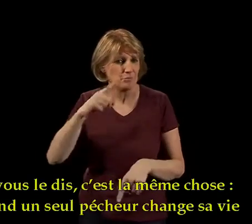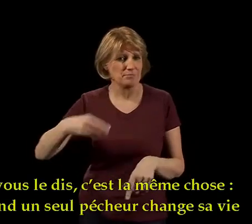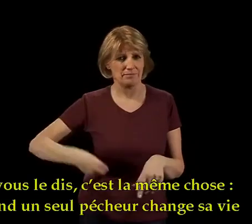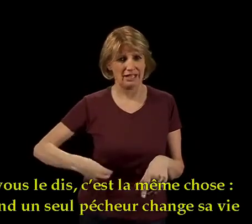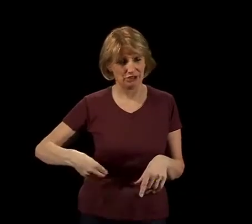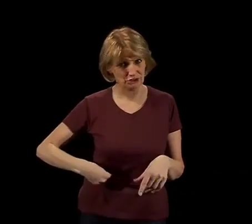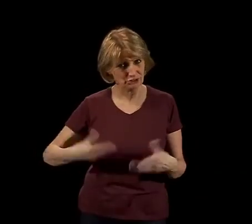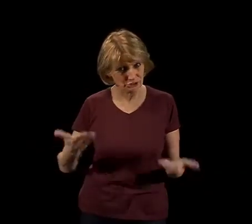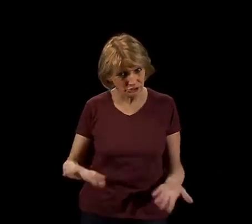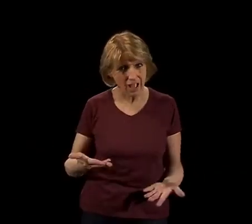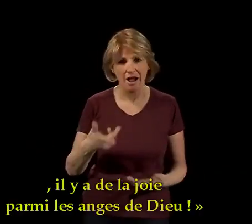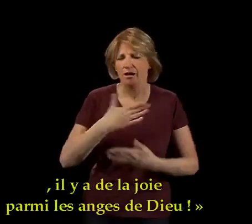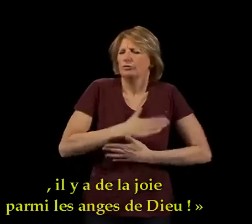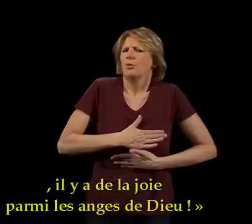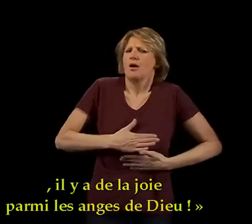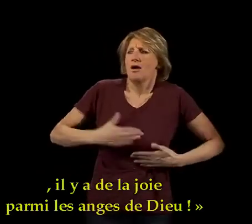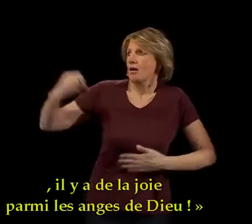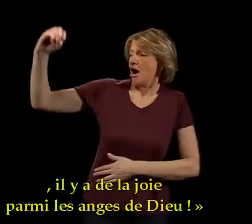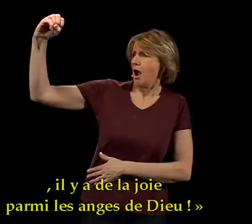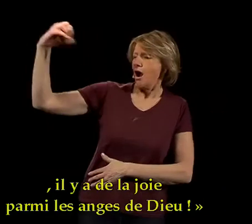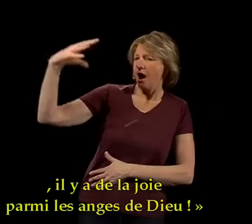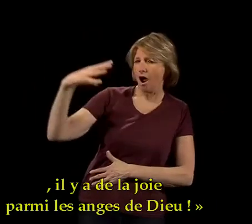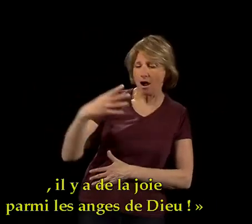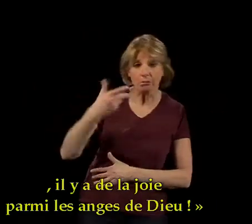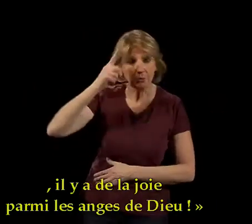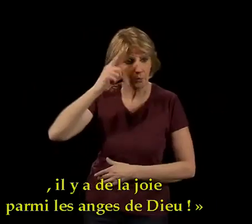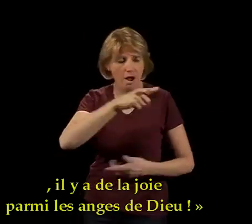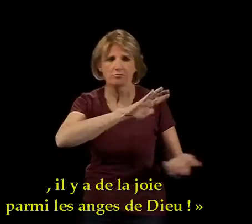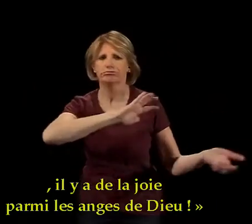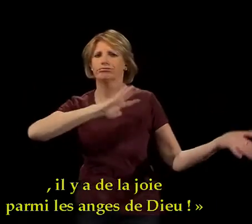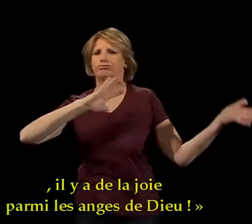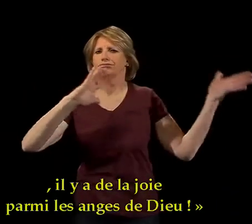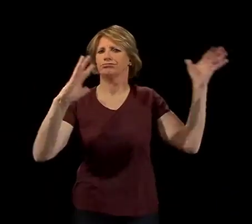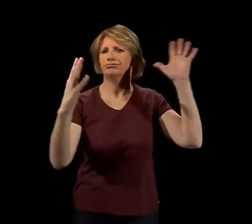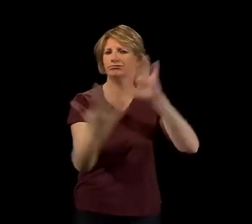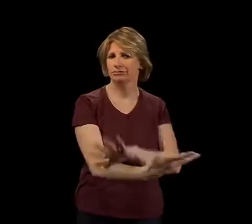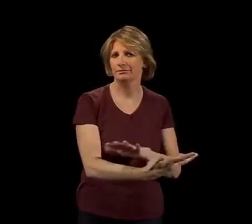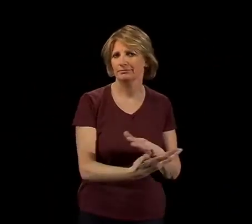même chose quand un seul pécheur change sa vie. Il y a de la joie parmi les anges de Dieu.